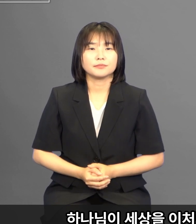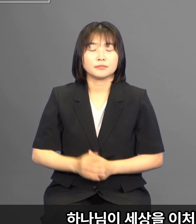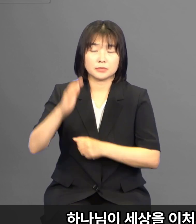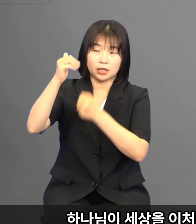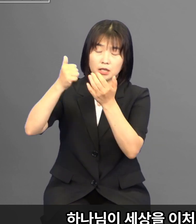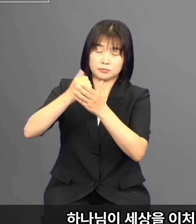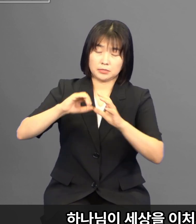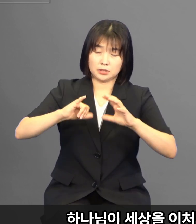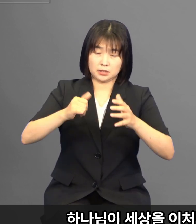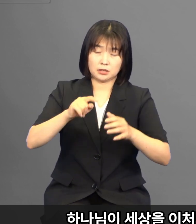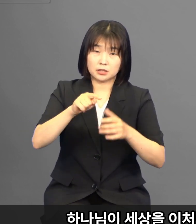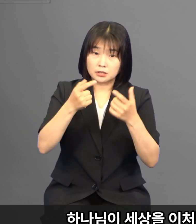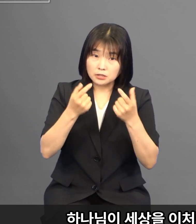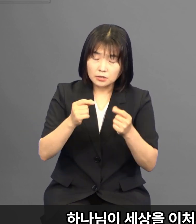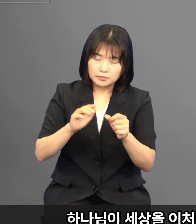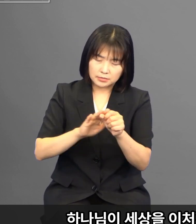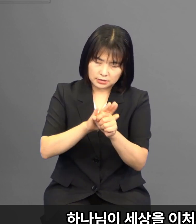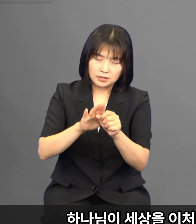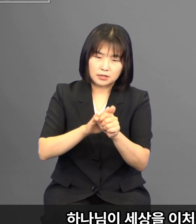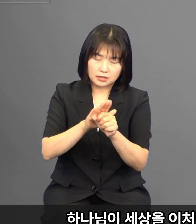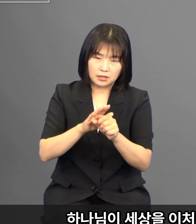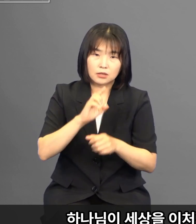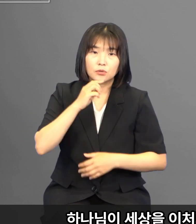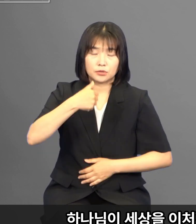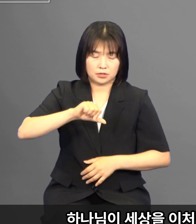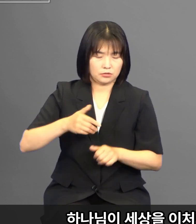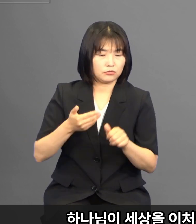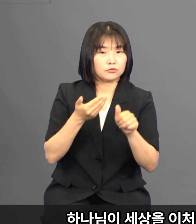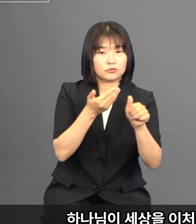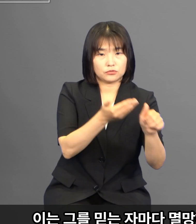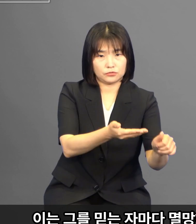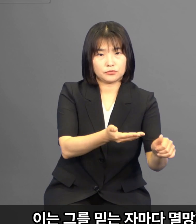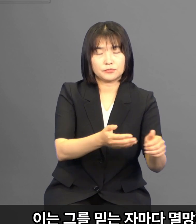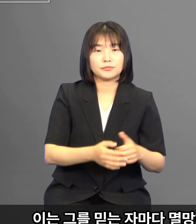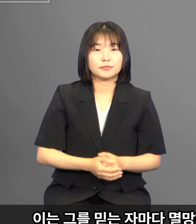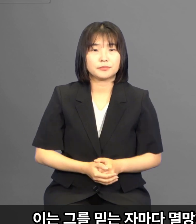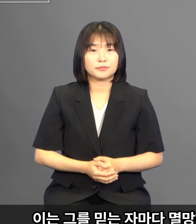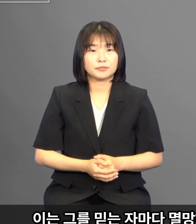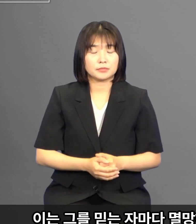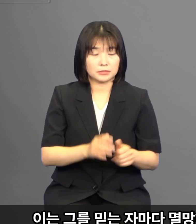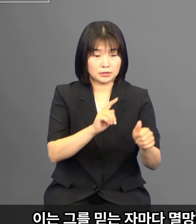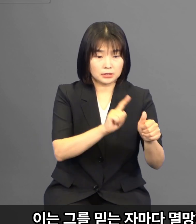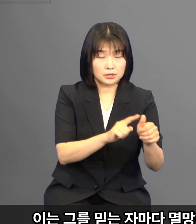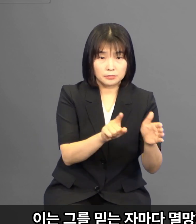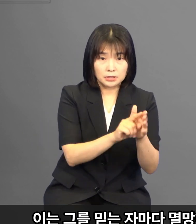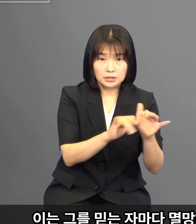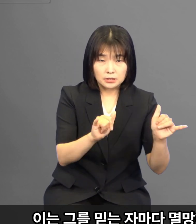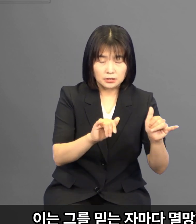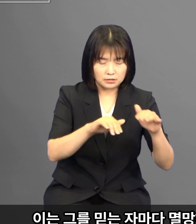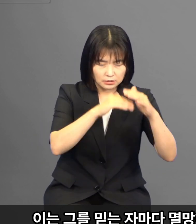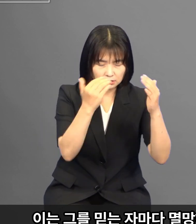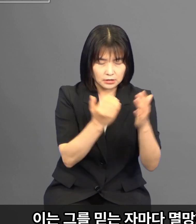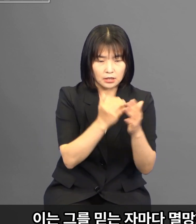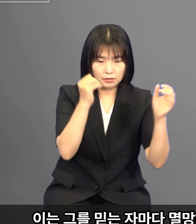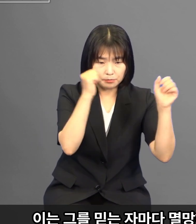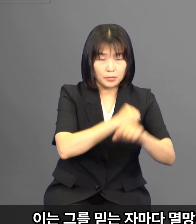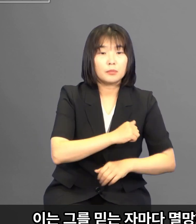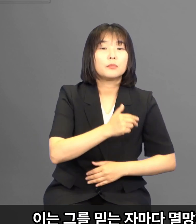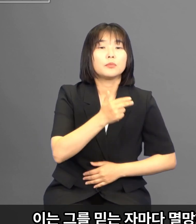하나님이 세상을 이처럼 사랑하사 독생자를 주셨으니 이는 그를 믿는 자마다 멸망하지